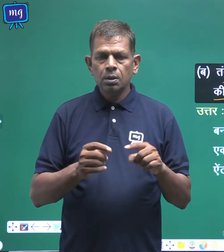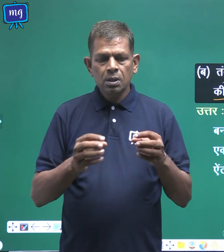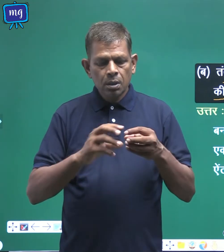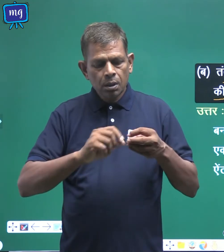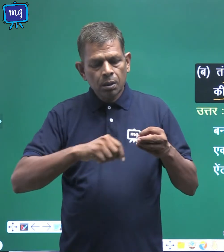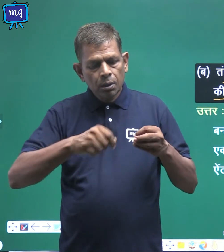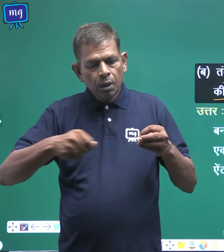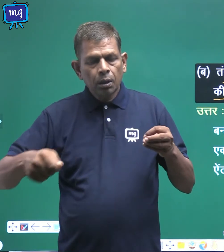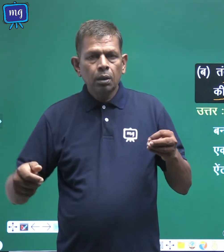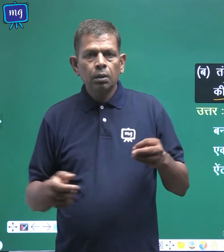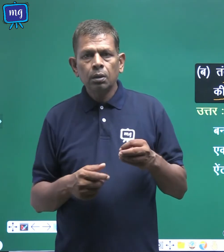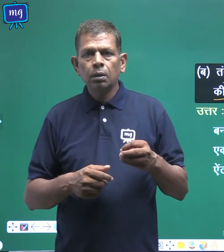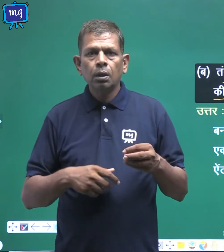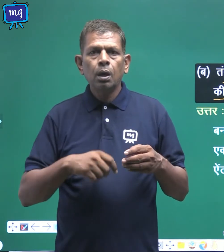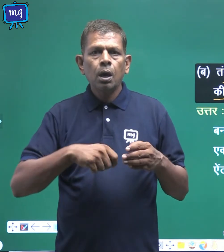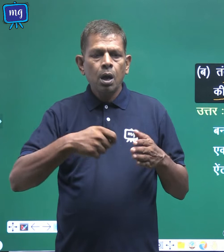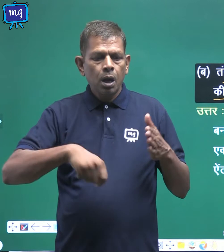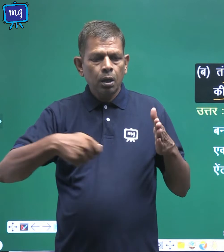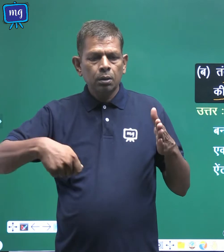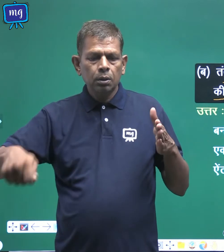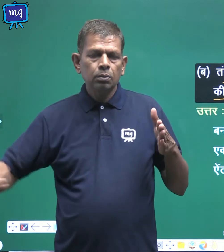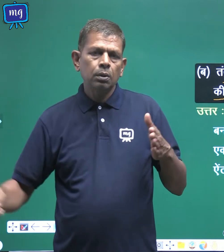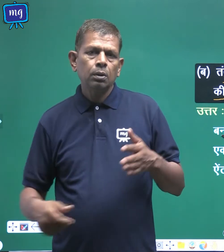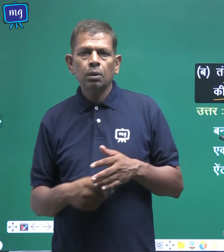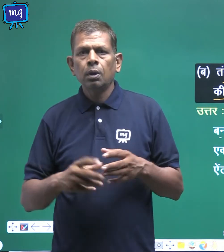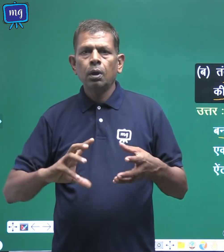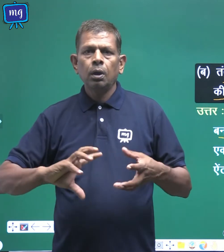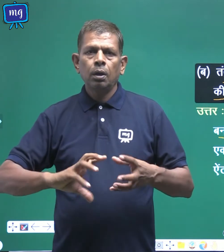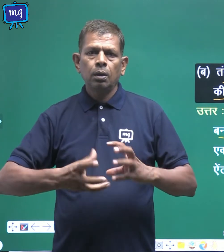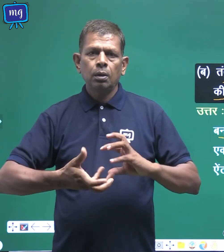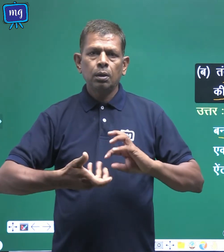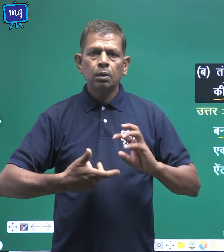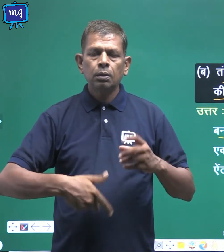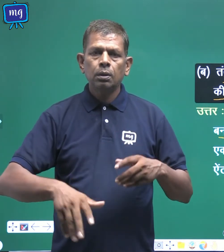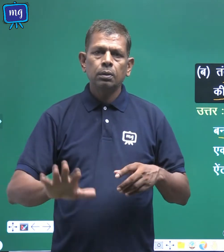तागा कताई द्वारा बनाया जाता है,